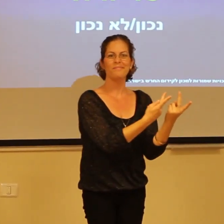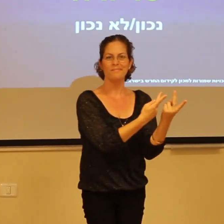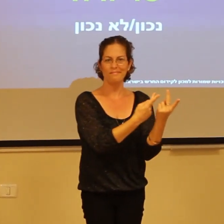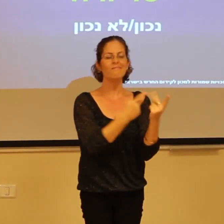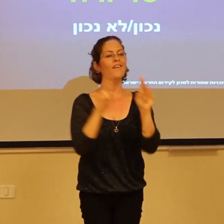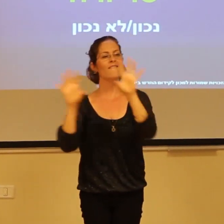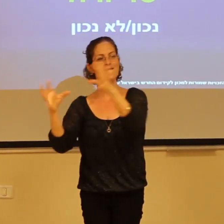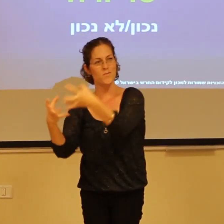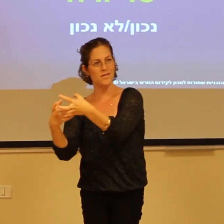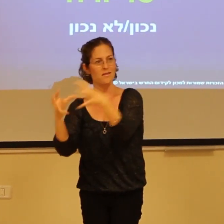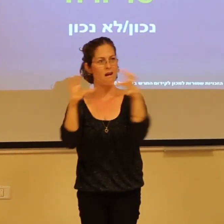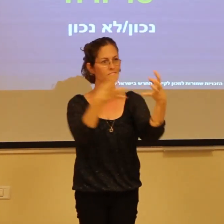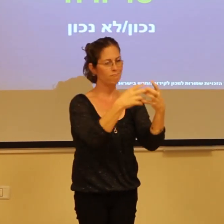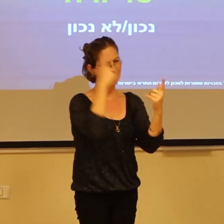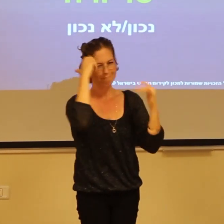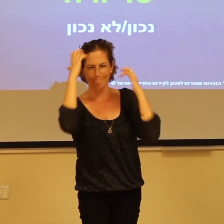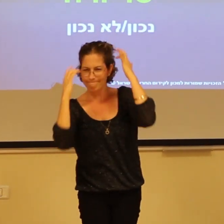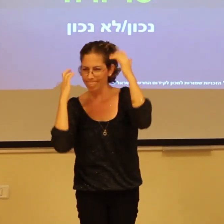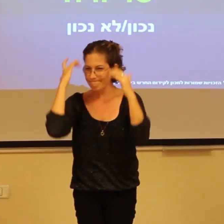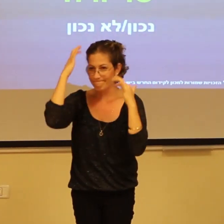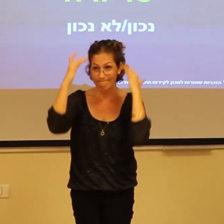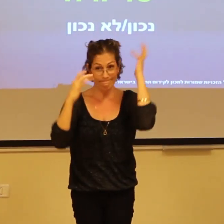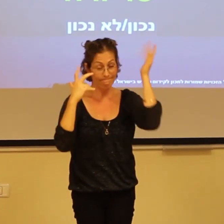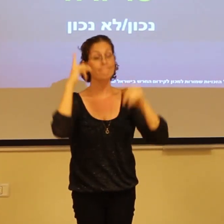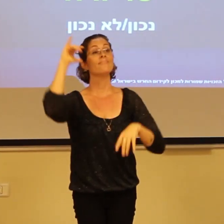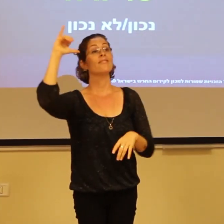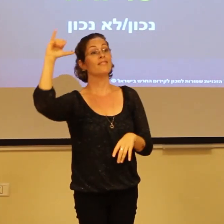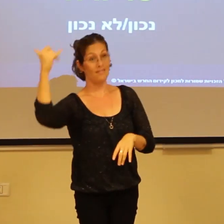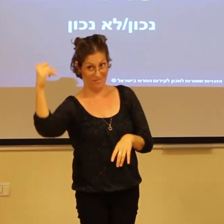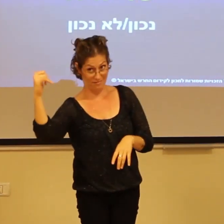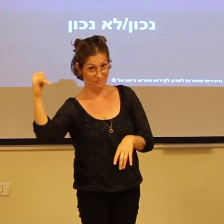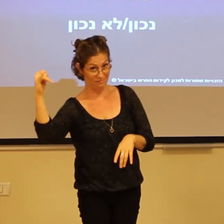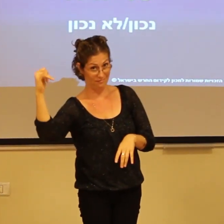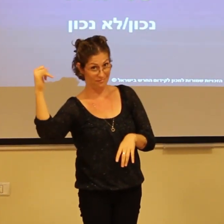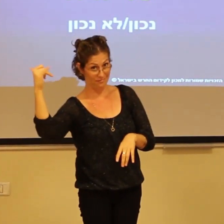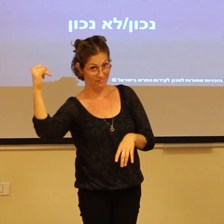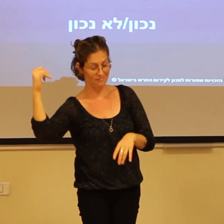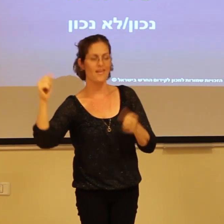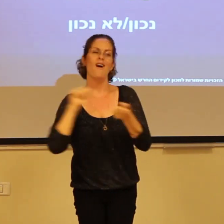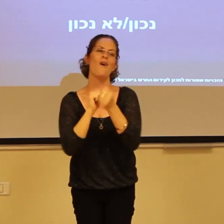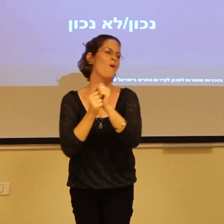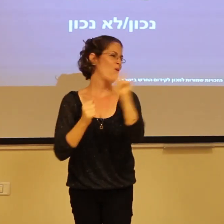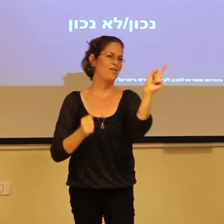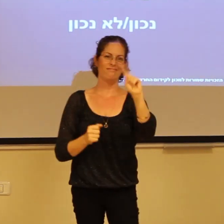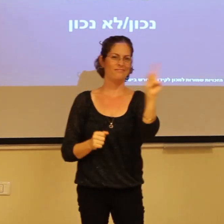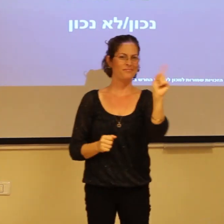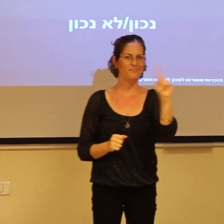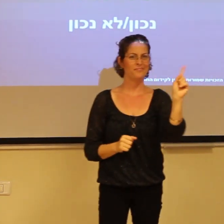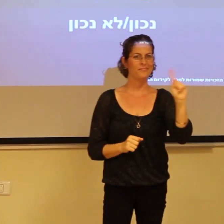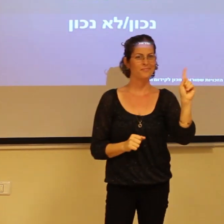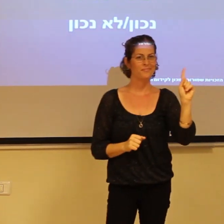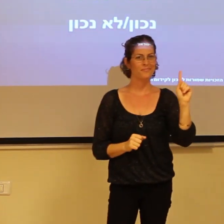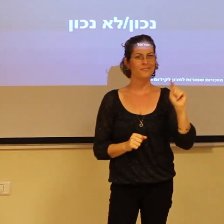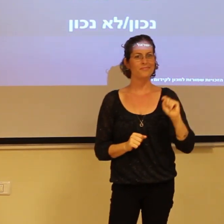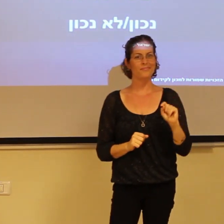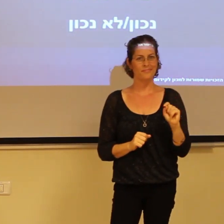קבוצות. קבוצה אחת תחשוב, קבוצה שנייה תחשוב, ובסוף תאמר לי אם זה נכון או לא נכון, ההיגד